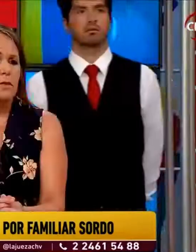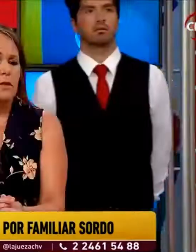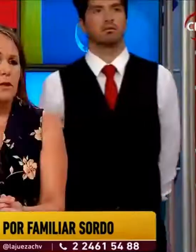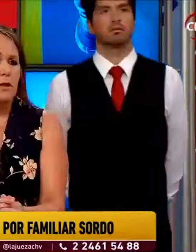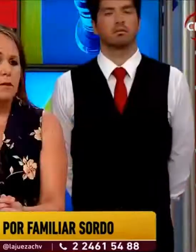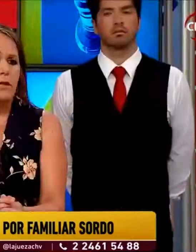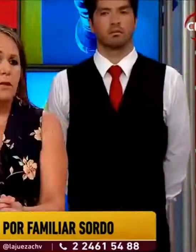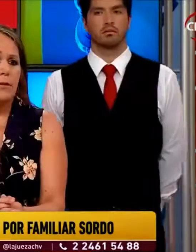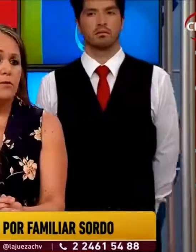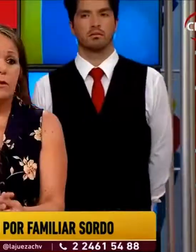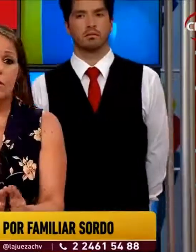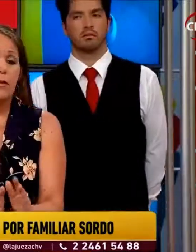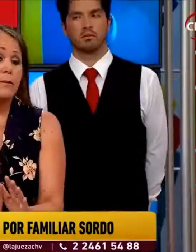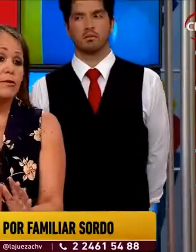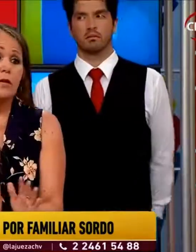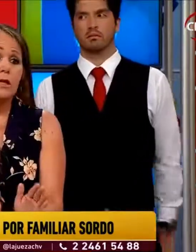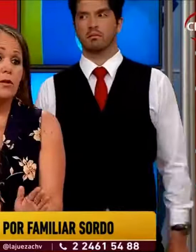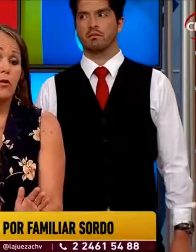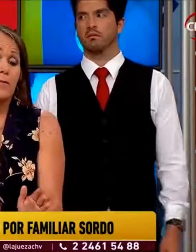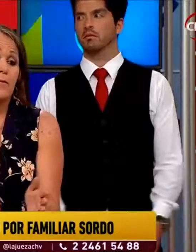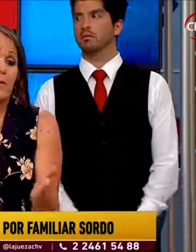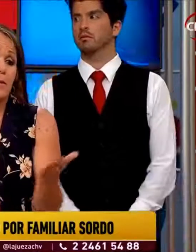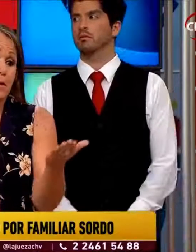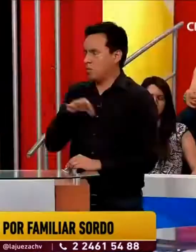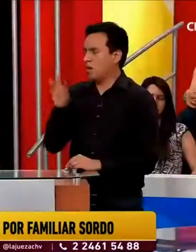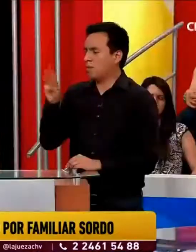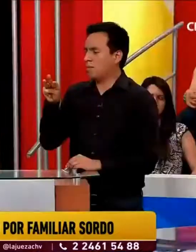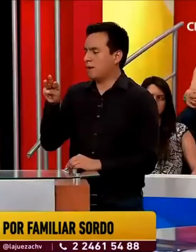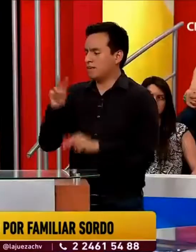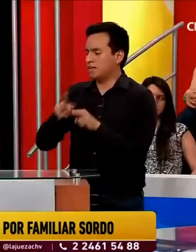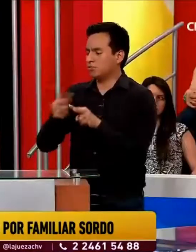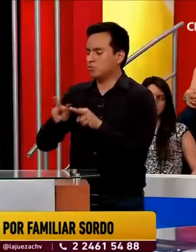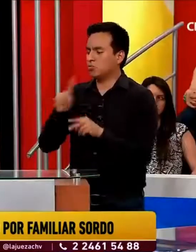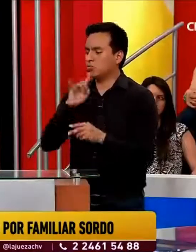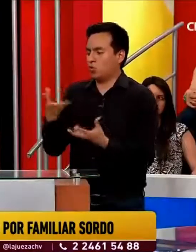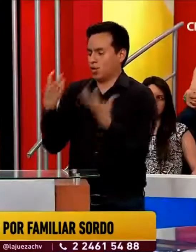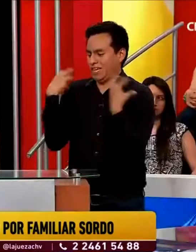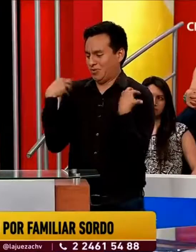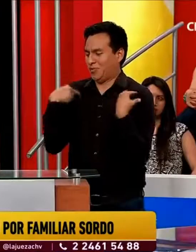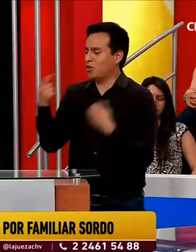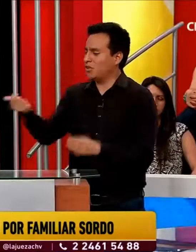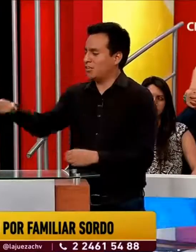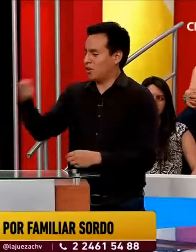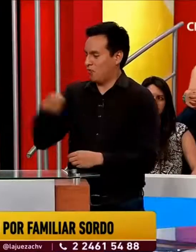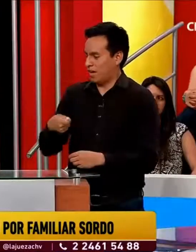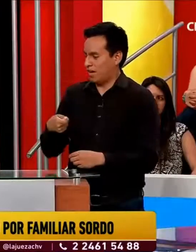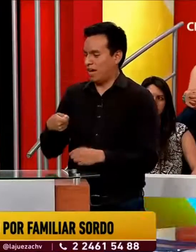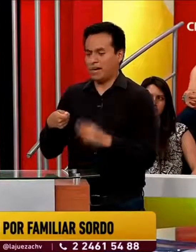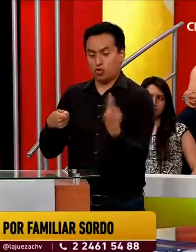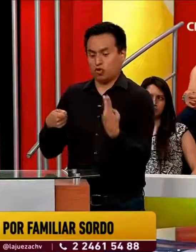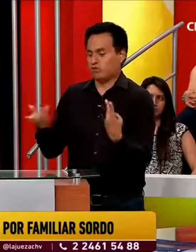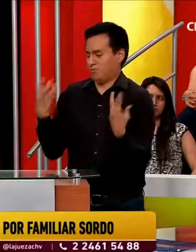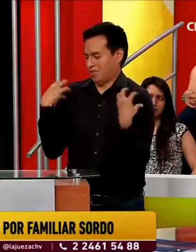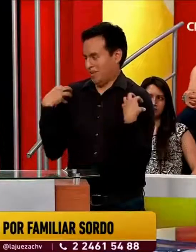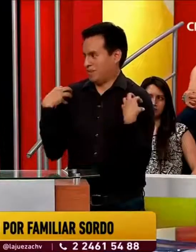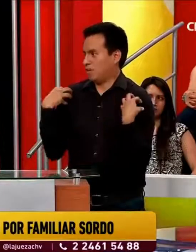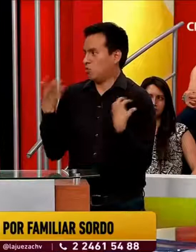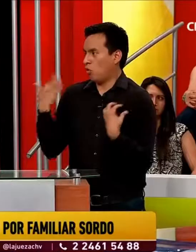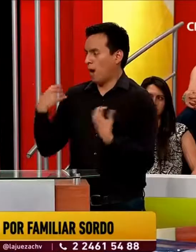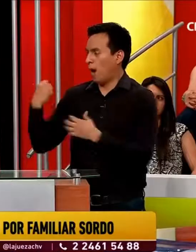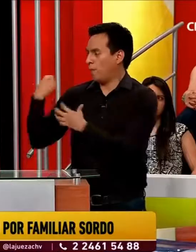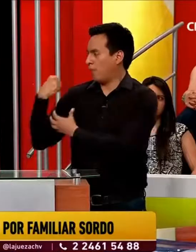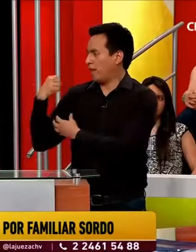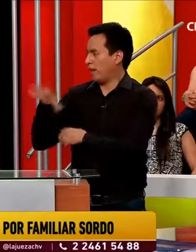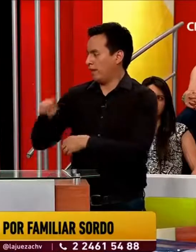Esa es la única pensión que he tenido y mi mamá me hizo hacer esa tutoría para que yo le cobrara la pensión a ella y a él. De ella yo era apoderada y de